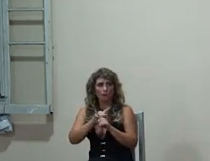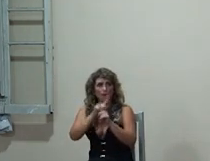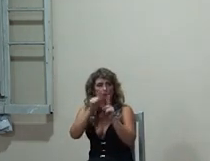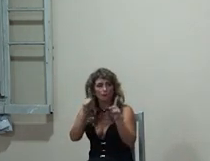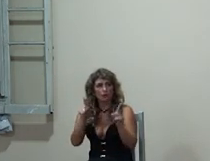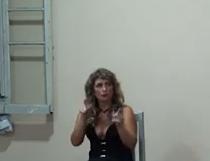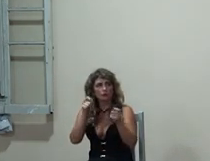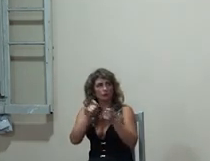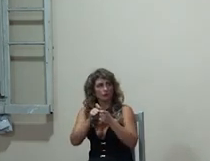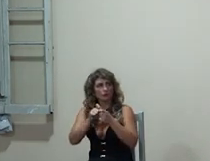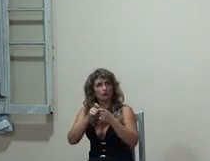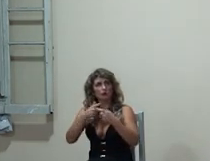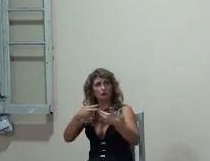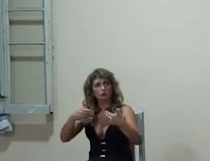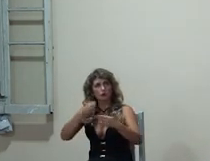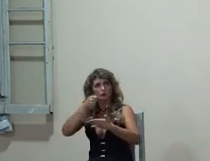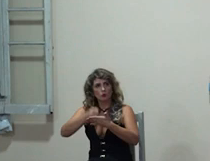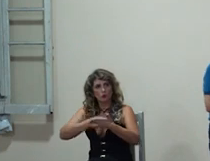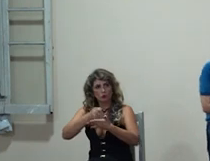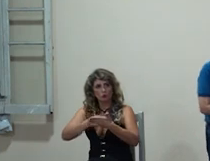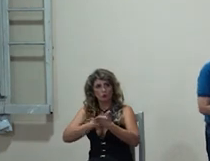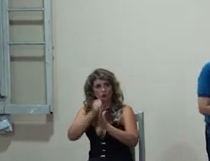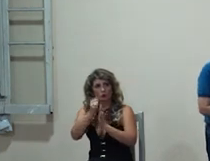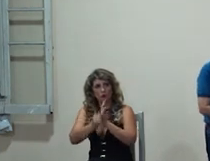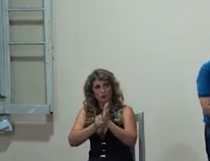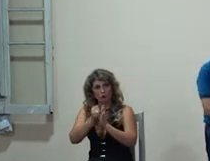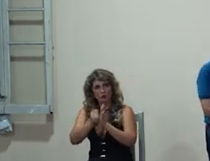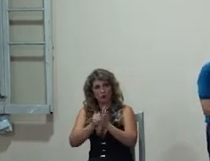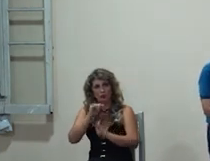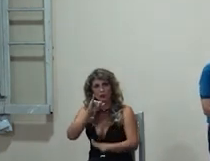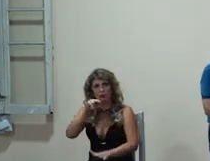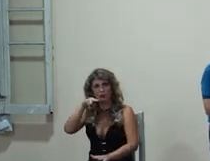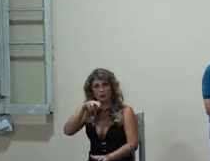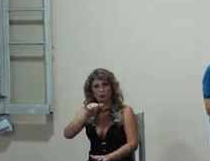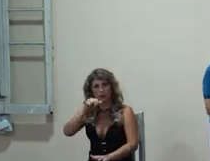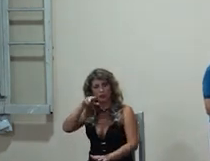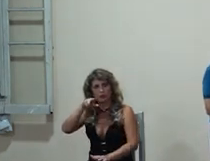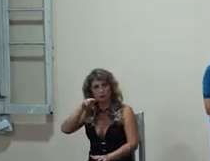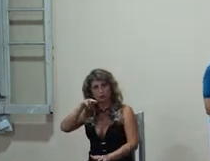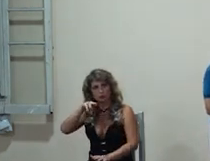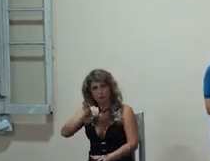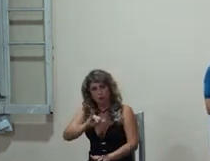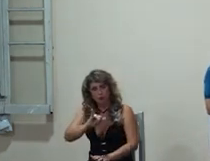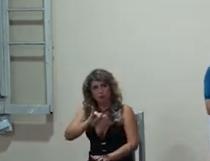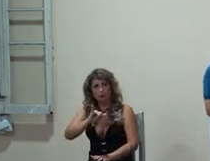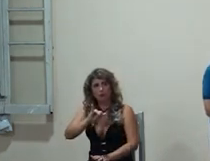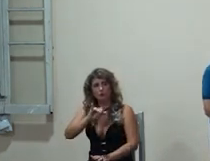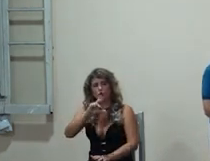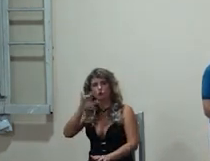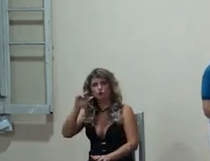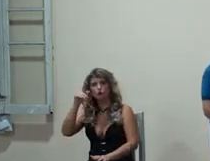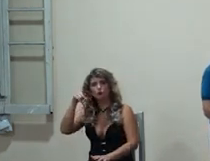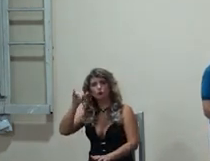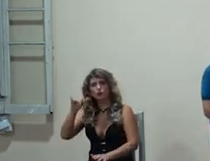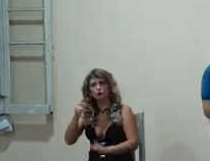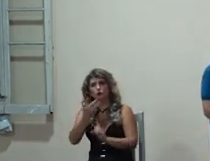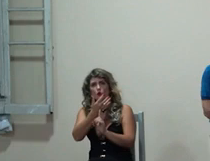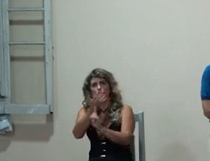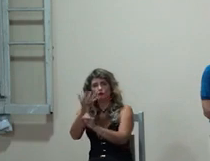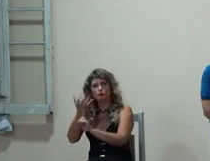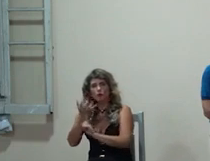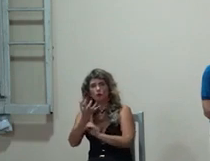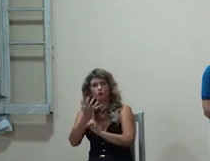que fez muito por Paranaguá, chamado Inami Custódio Pinto. Inami, folclorista, foi muito